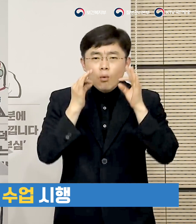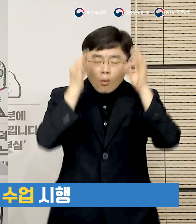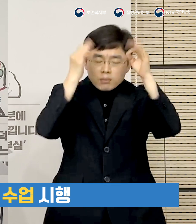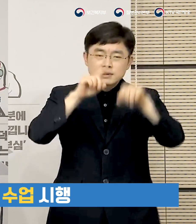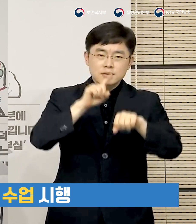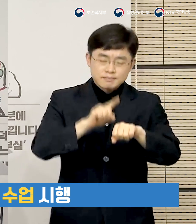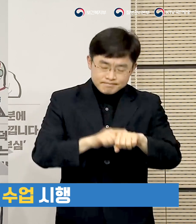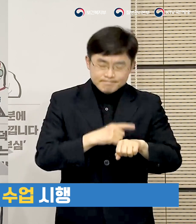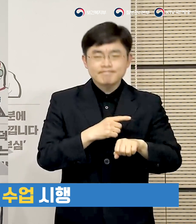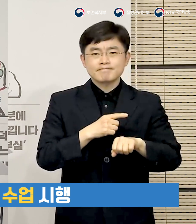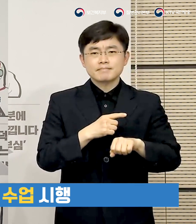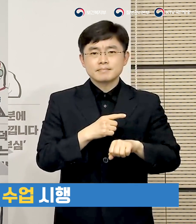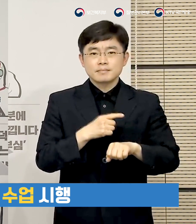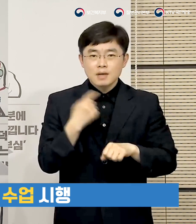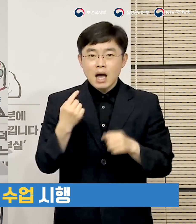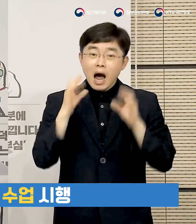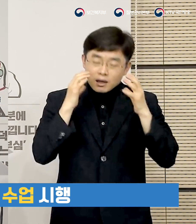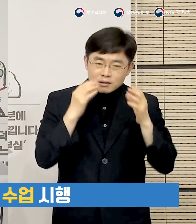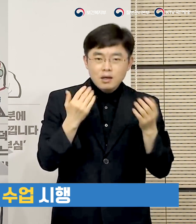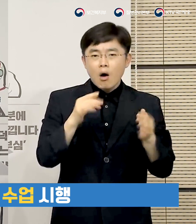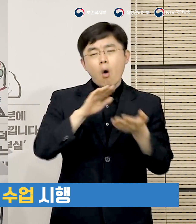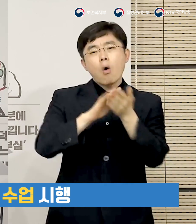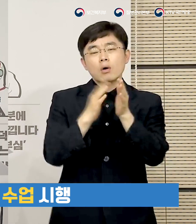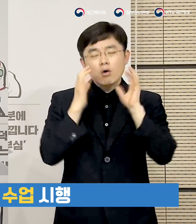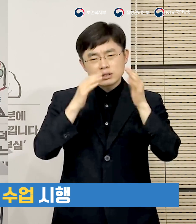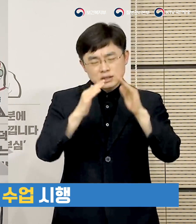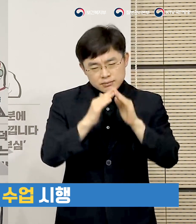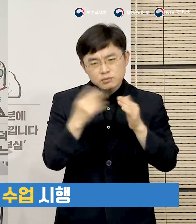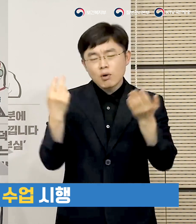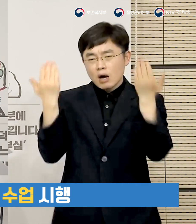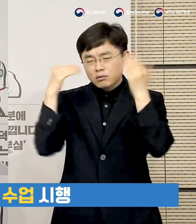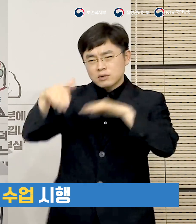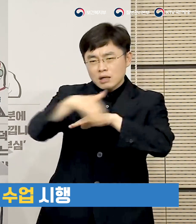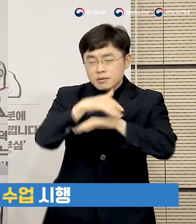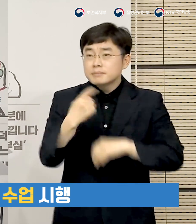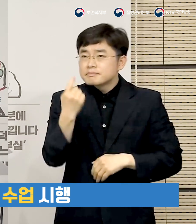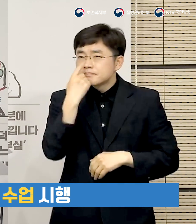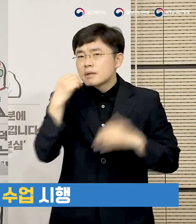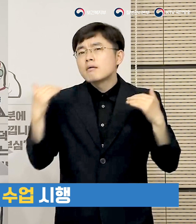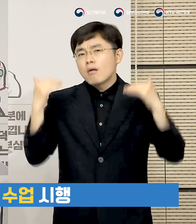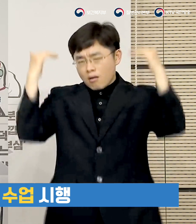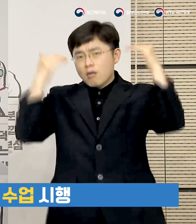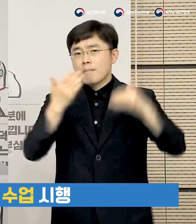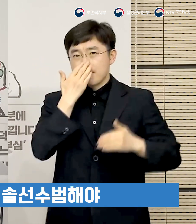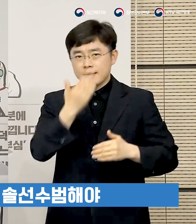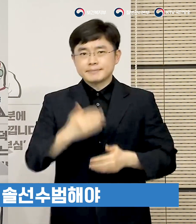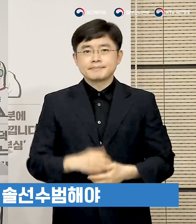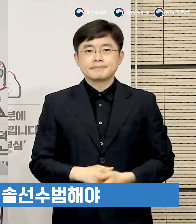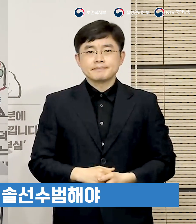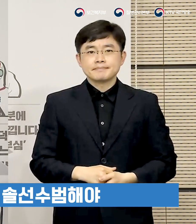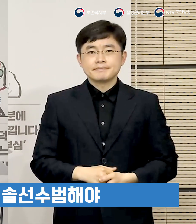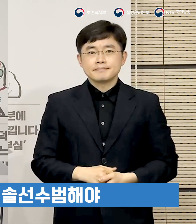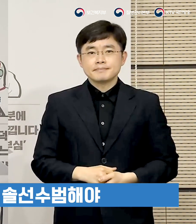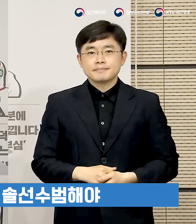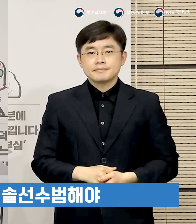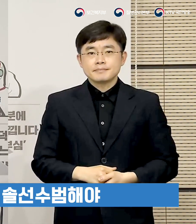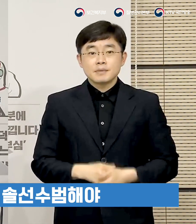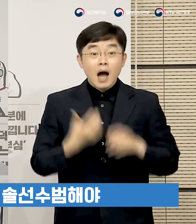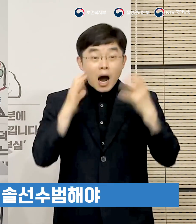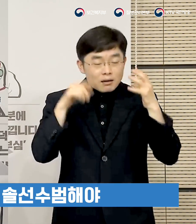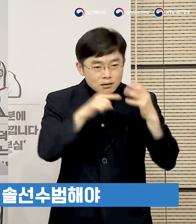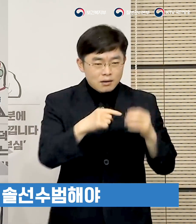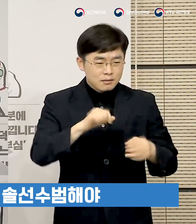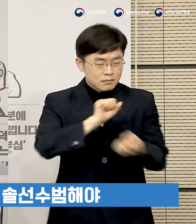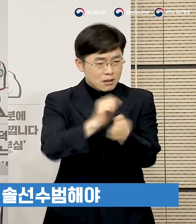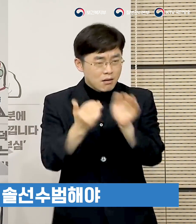학교와 유치원, 어린이집에 다니며 배우고 성장하는 기회를 누리고 있습니다. 아이들에게 방역 수칙을